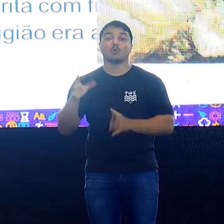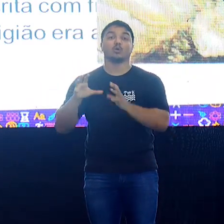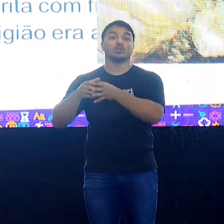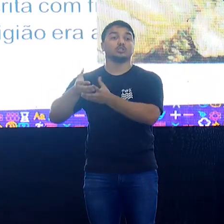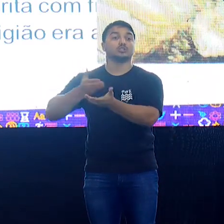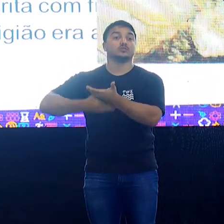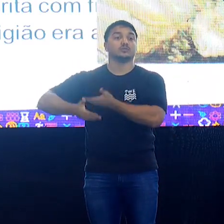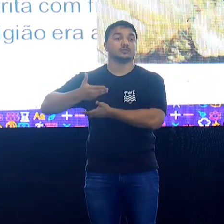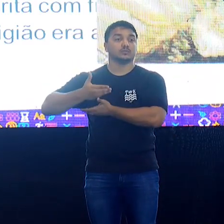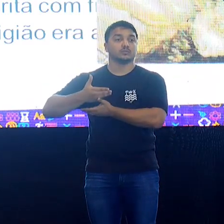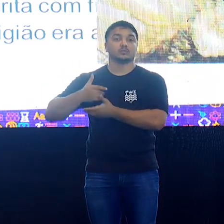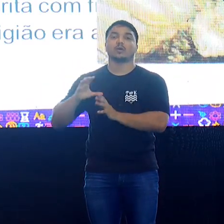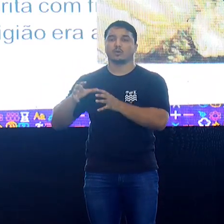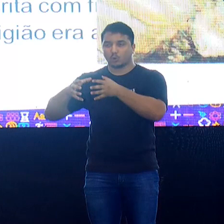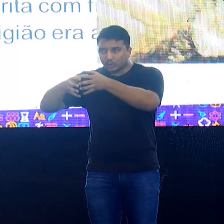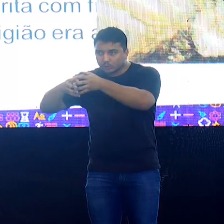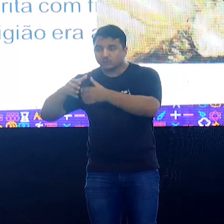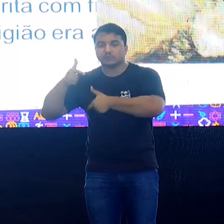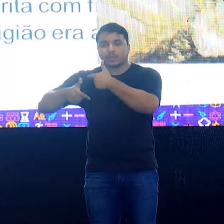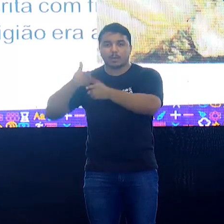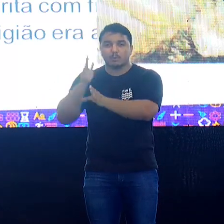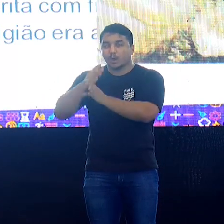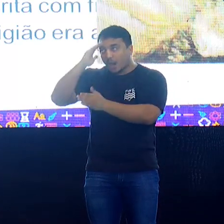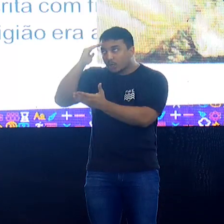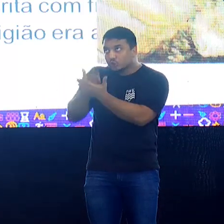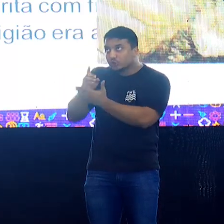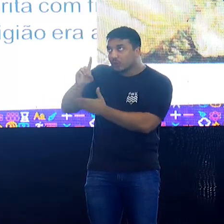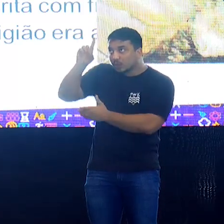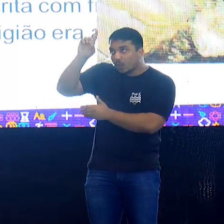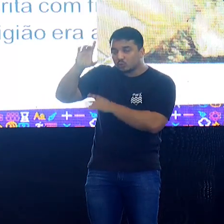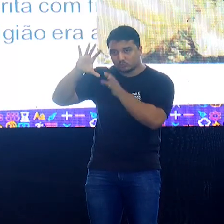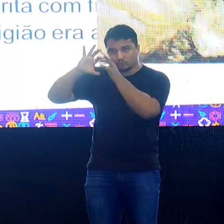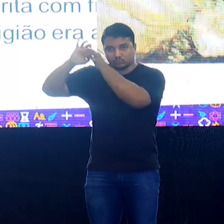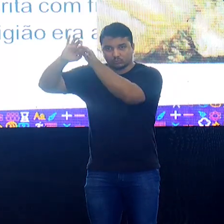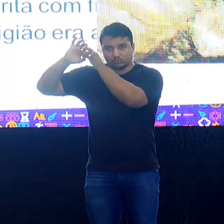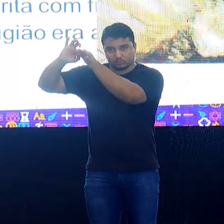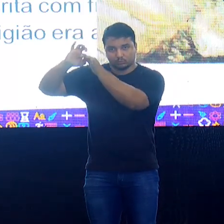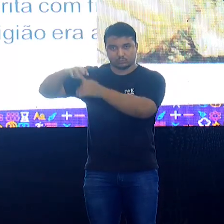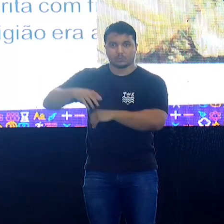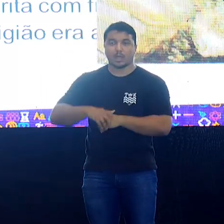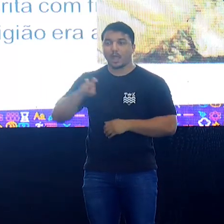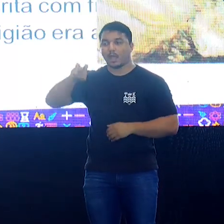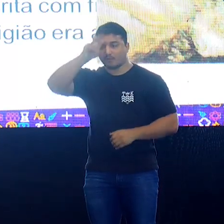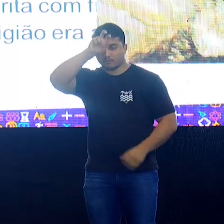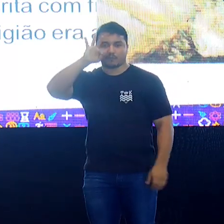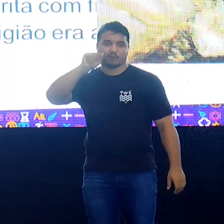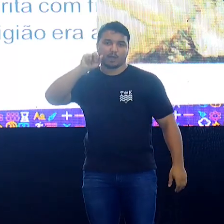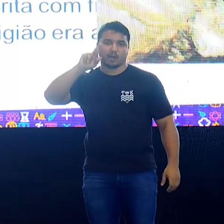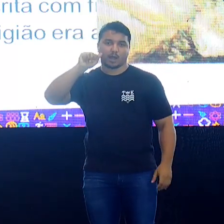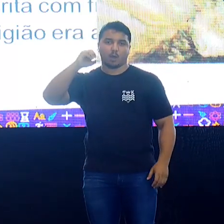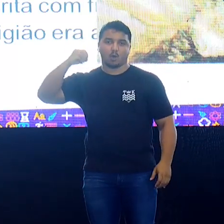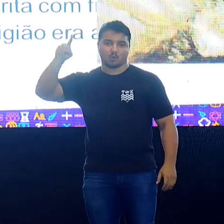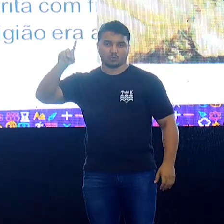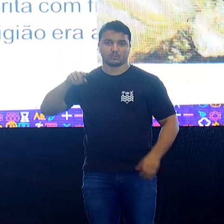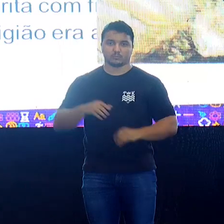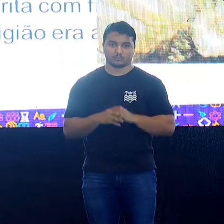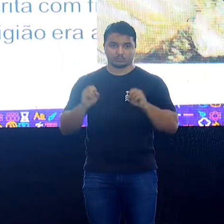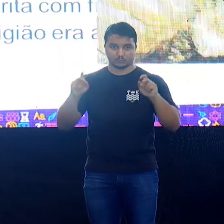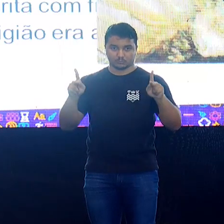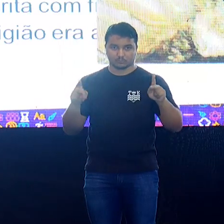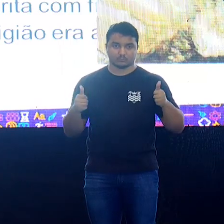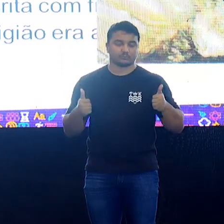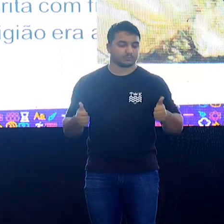coletivo? E as pessoas trabalham porque estão trabalhando para o seu, que no caso é o fará. Show de